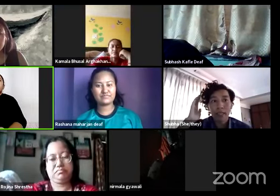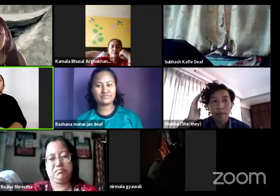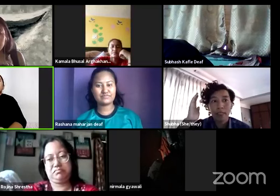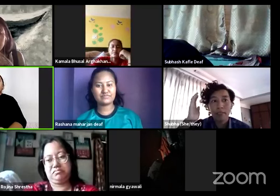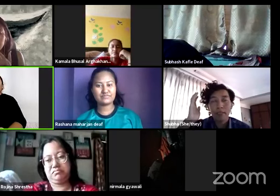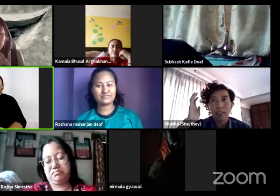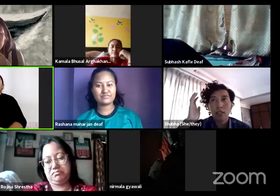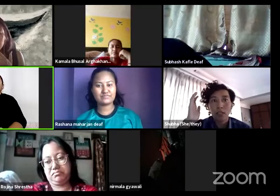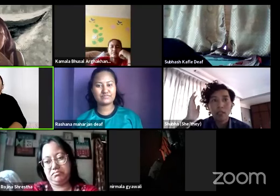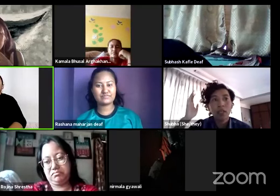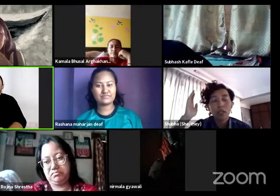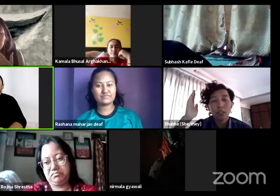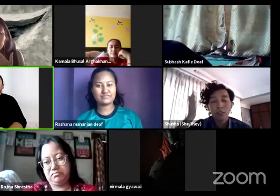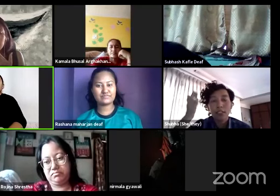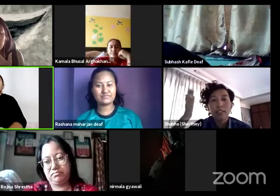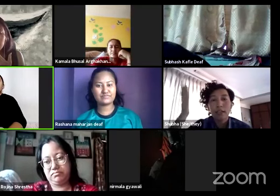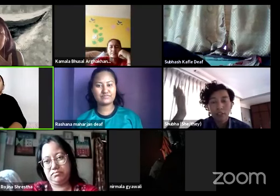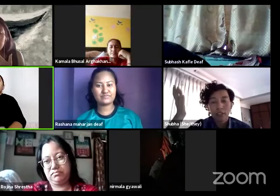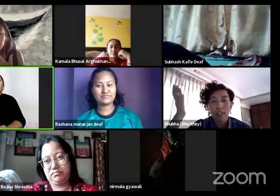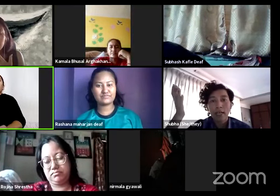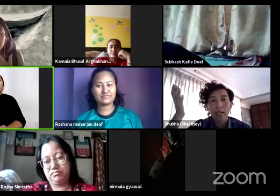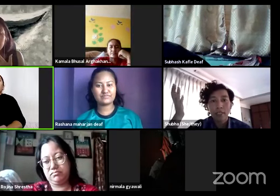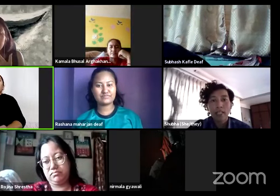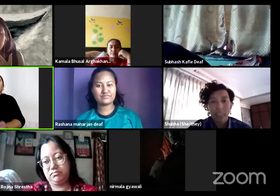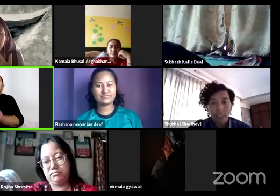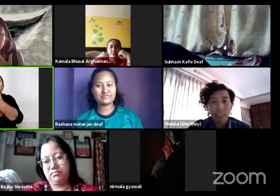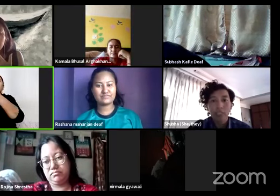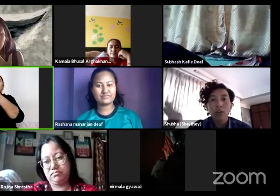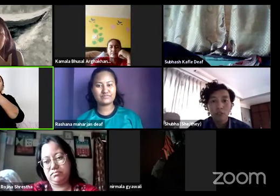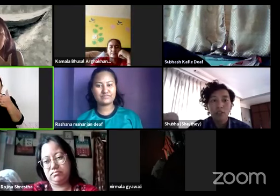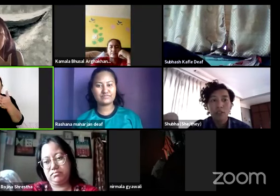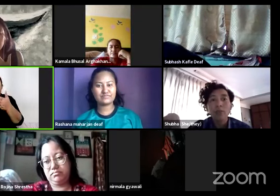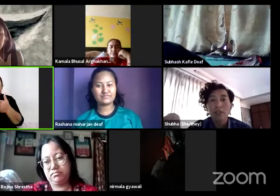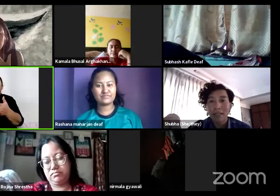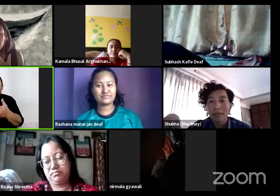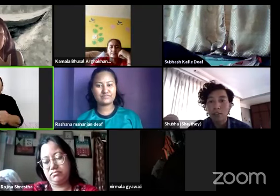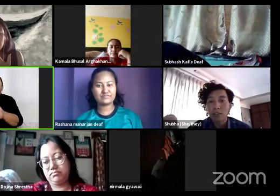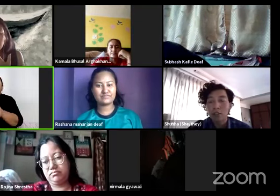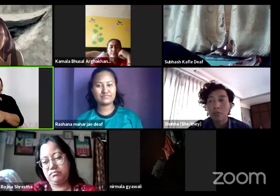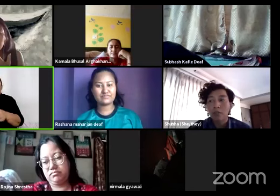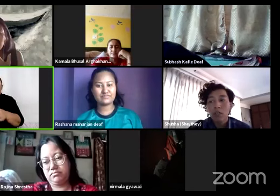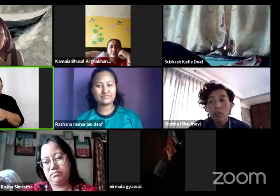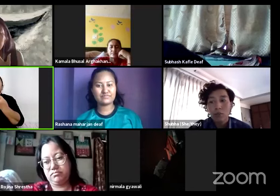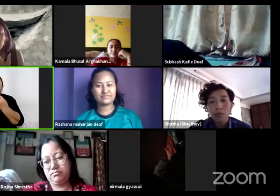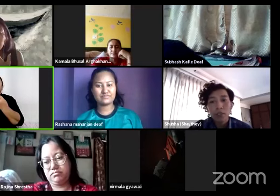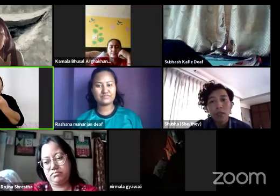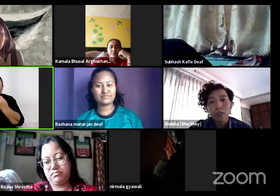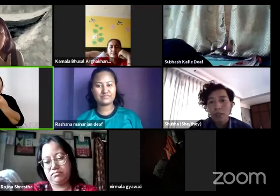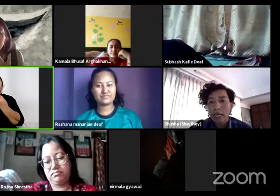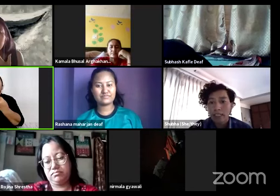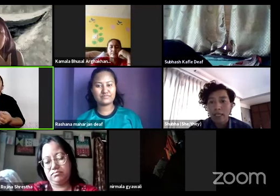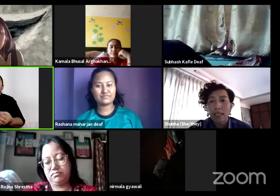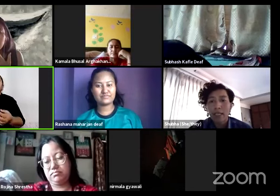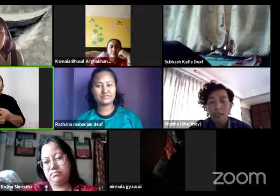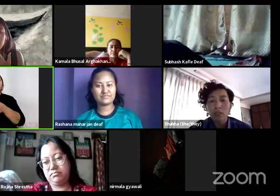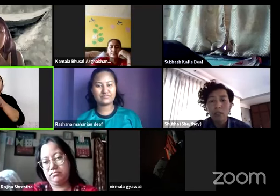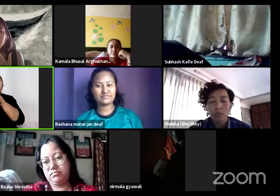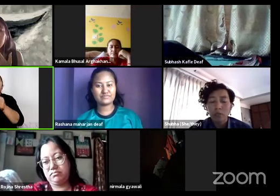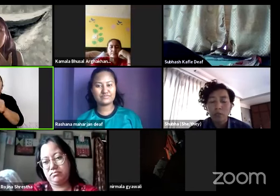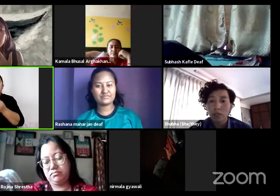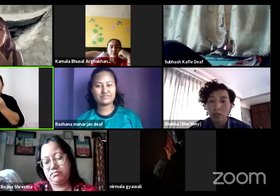पनि हामीले विशेष गरी यौनिकता लैङ्गिकता र इन्टरनेटको अन्तर सम्बन्धमा काम गर्छौँ र विभिन्न कार्यशाला